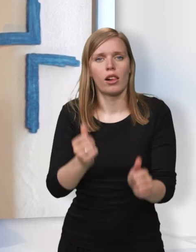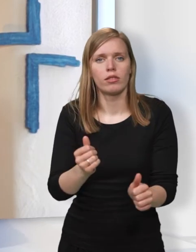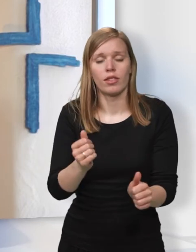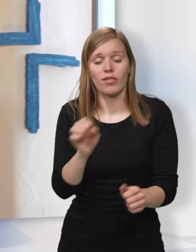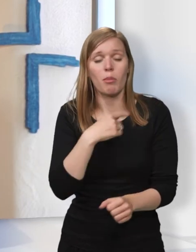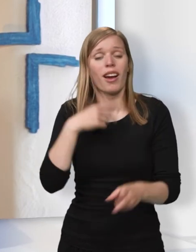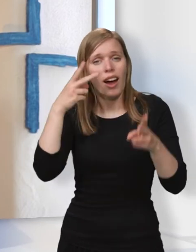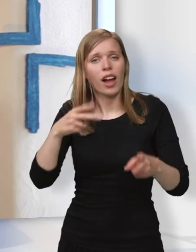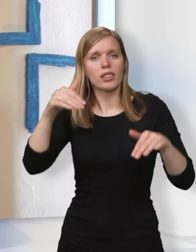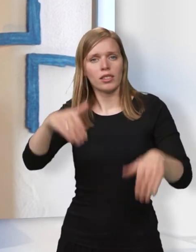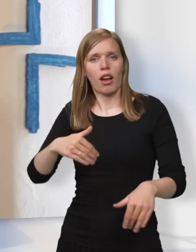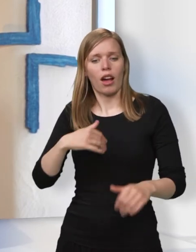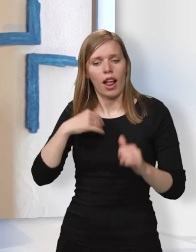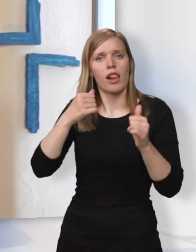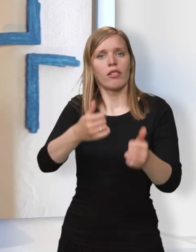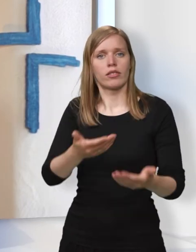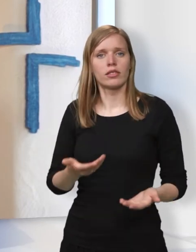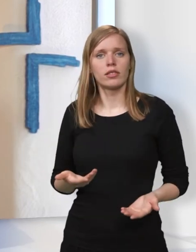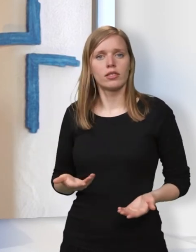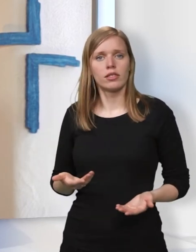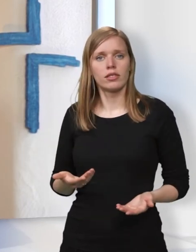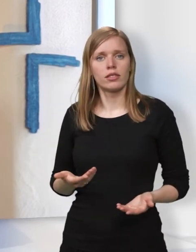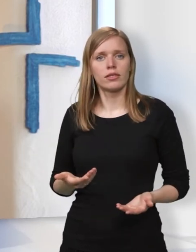darauf habe, dir zu helfen.